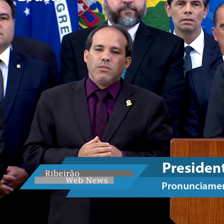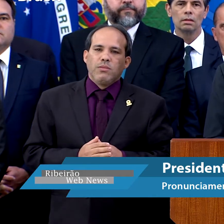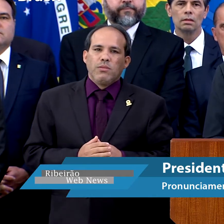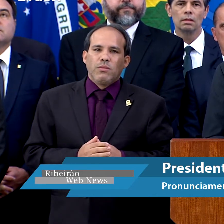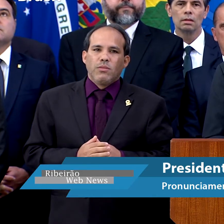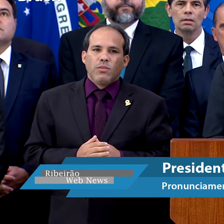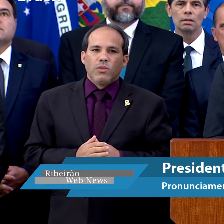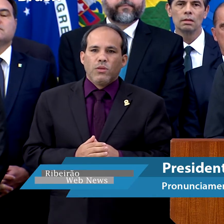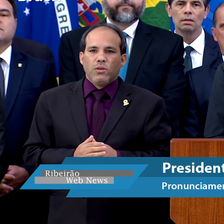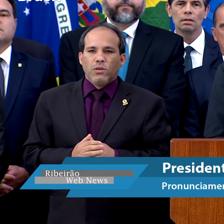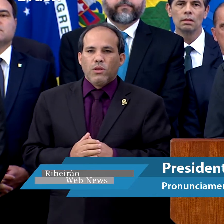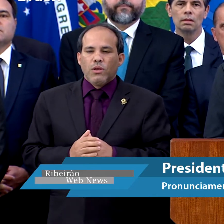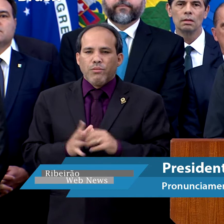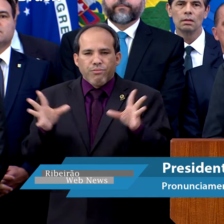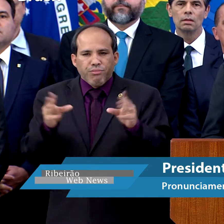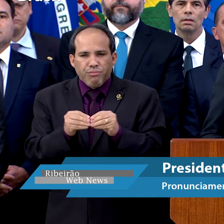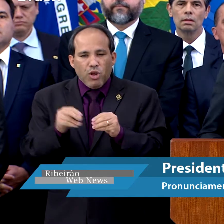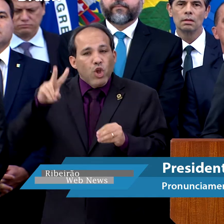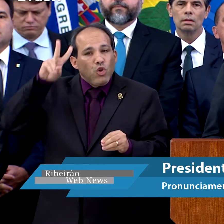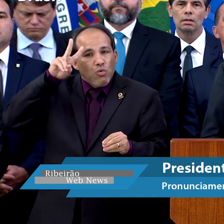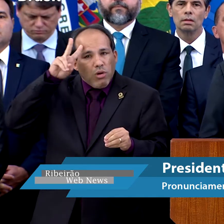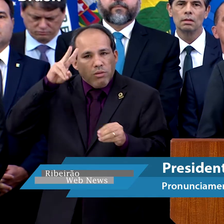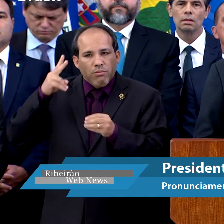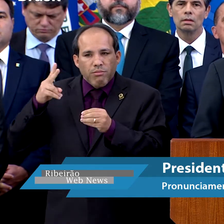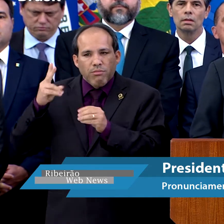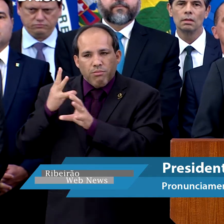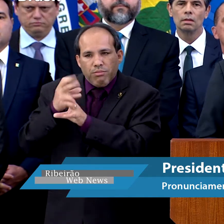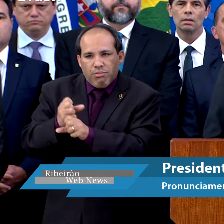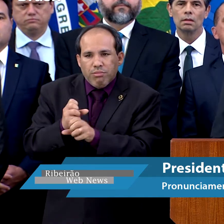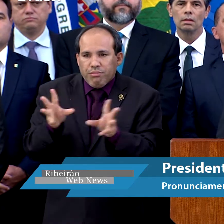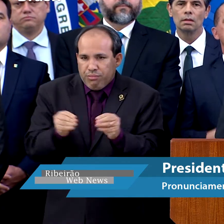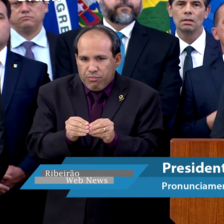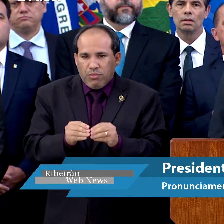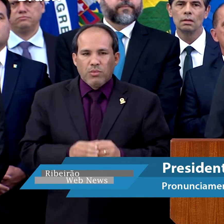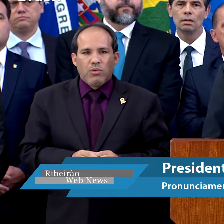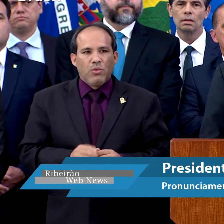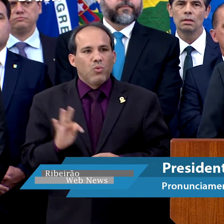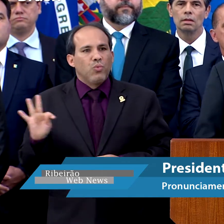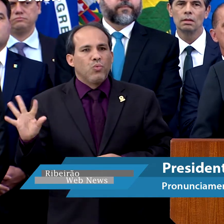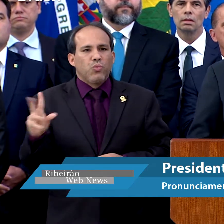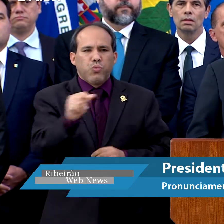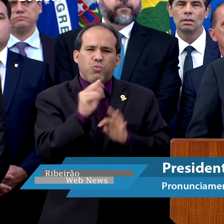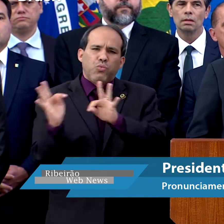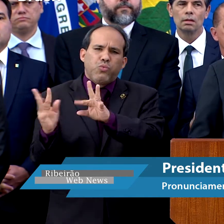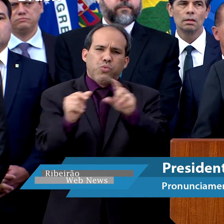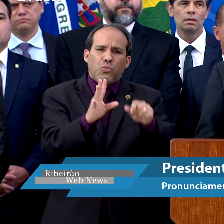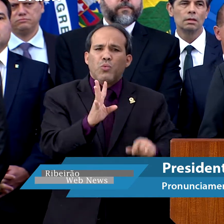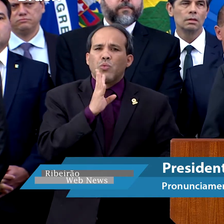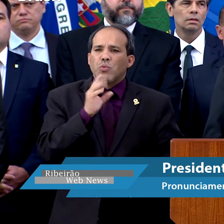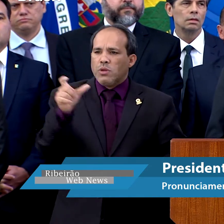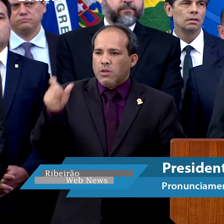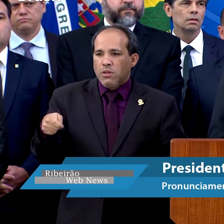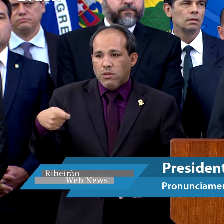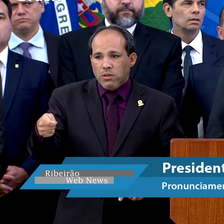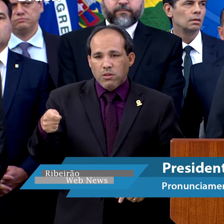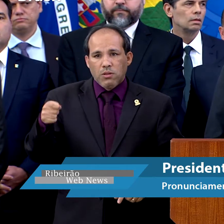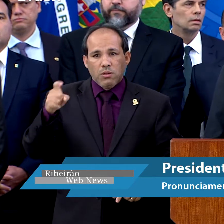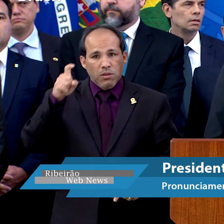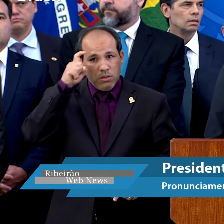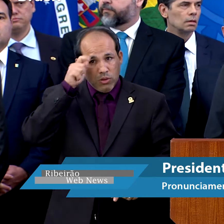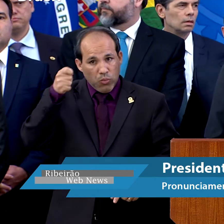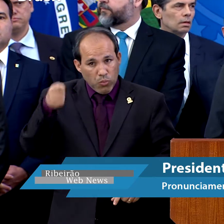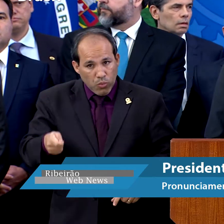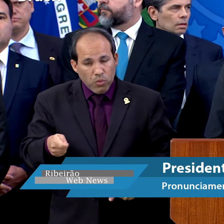é um breve histórico a todos nós conhecemos o senhor sérgio moro das suas